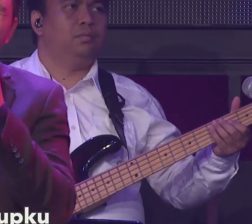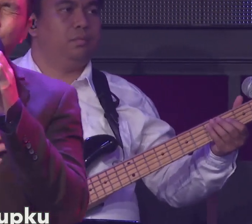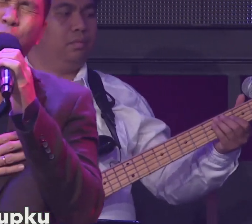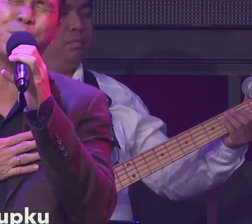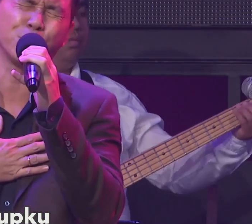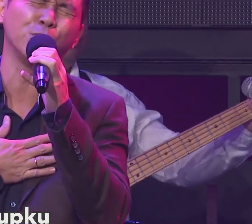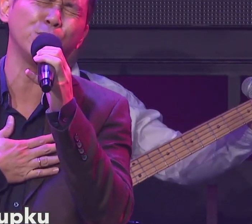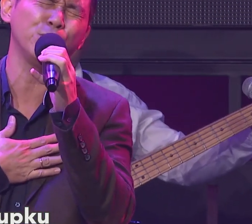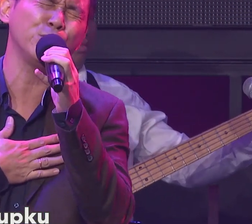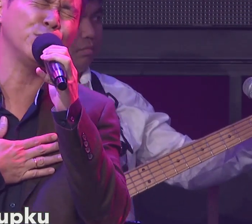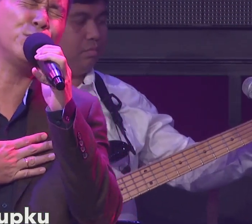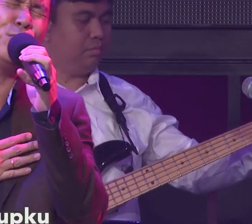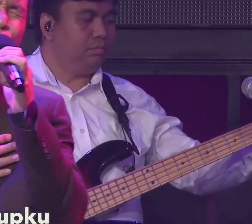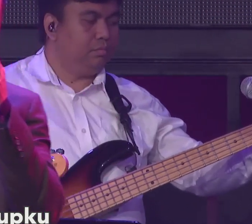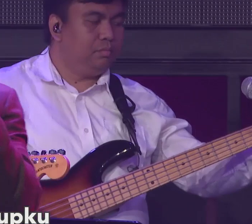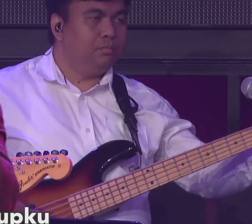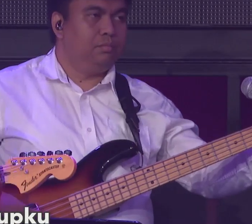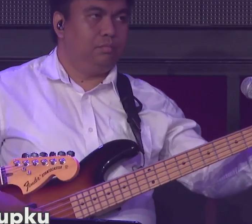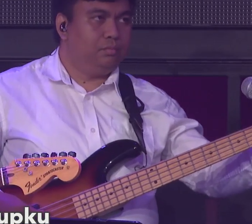cahaya hidupku.